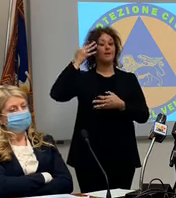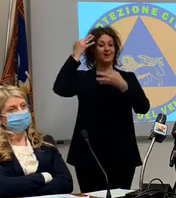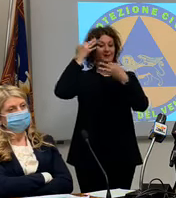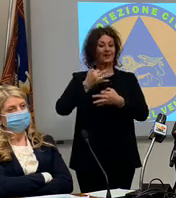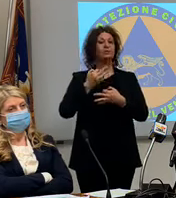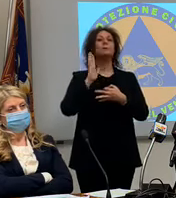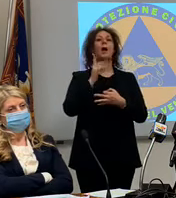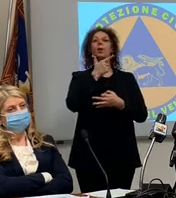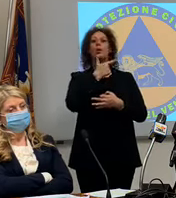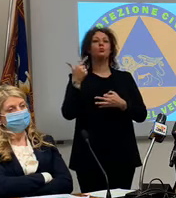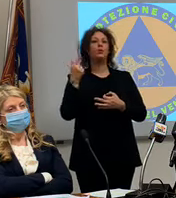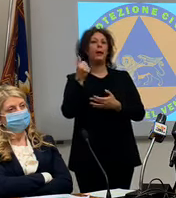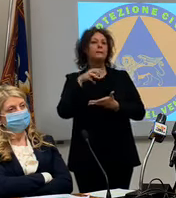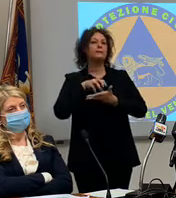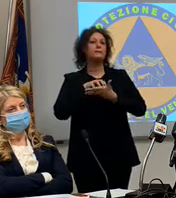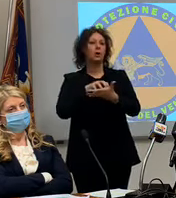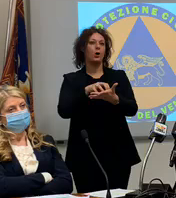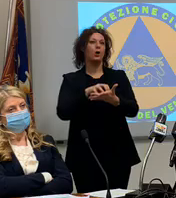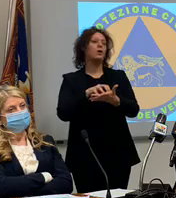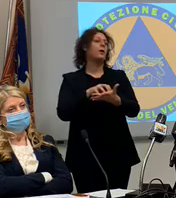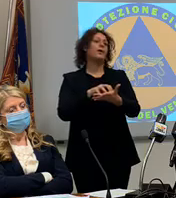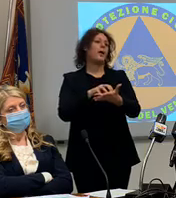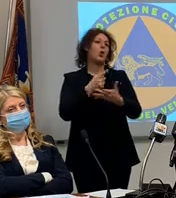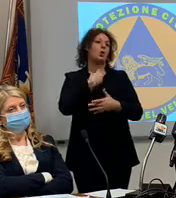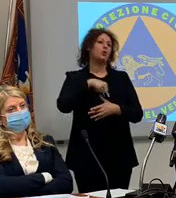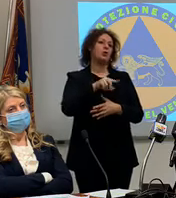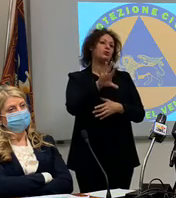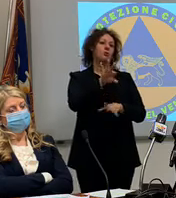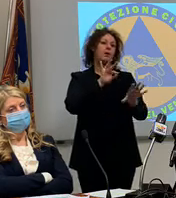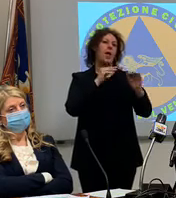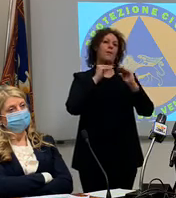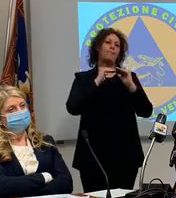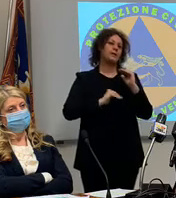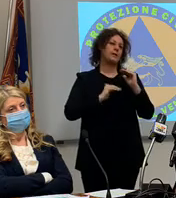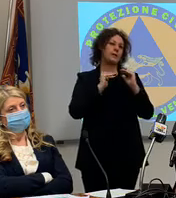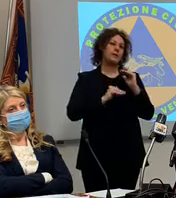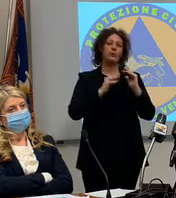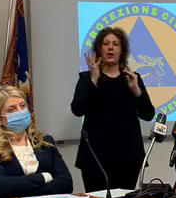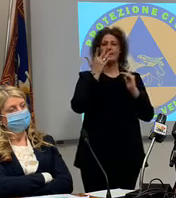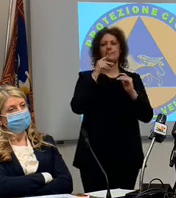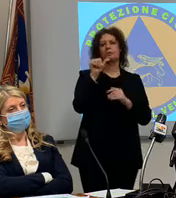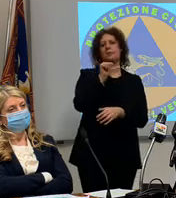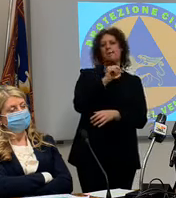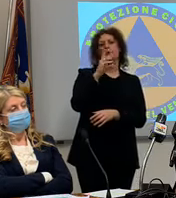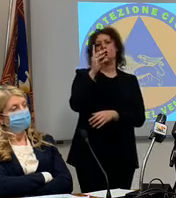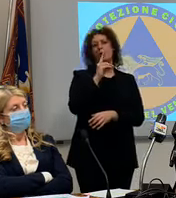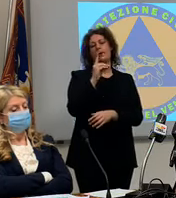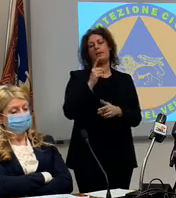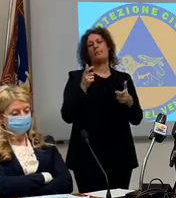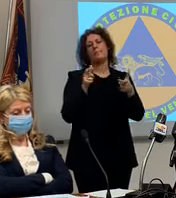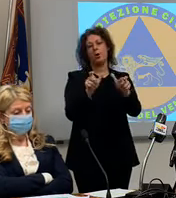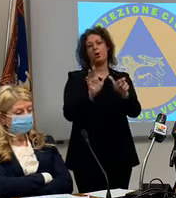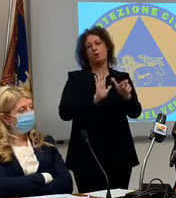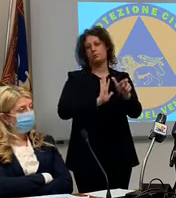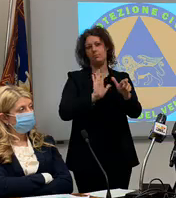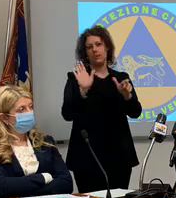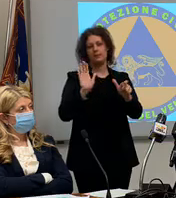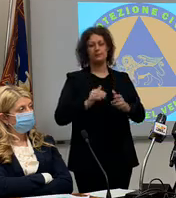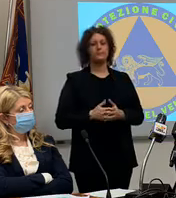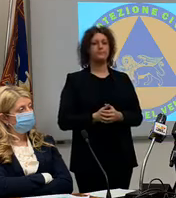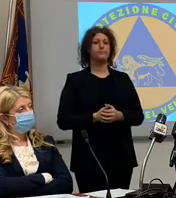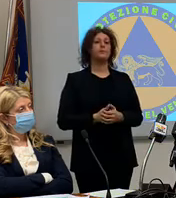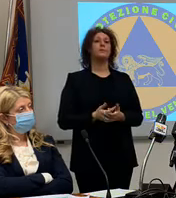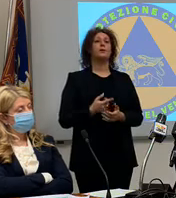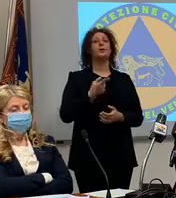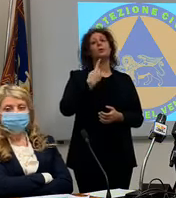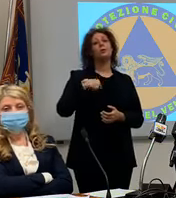minima semplicemente per gli assembramenti del sabato eella domenica Cercando sempre l'aiuto dei cittadini di